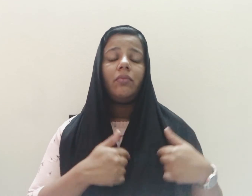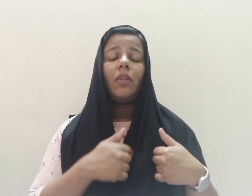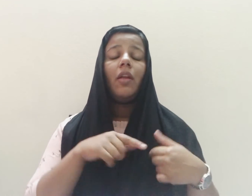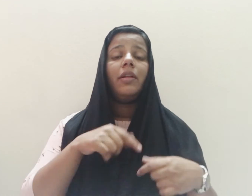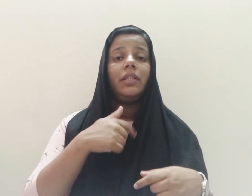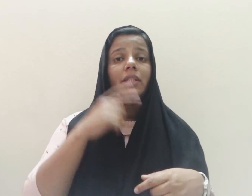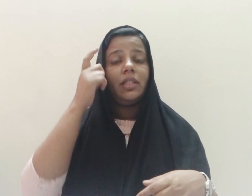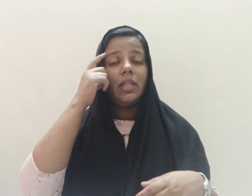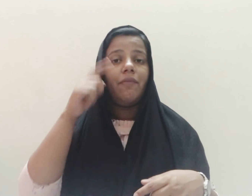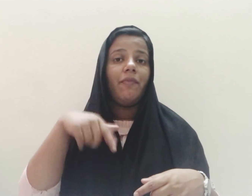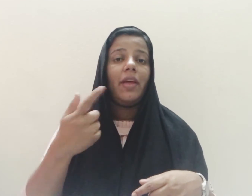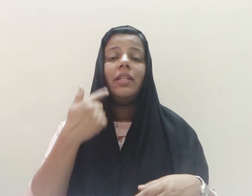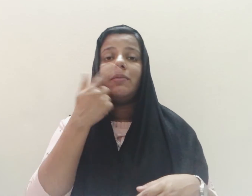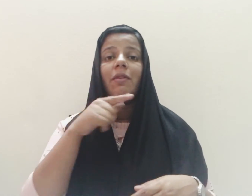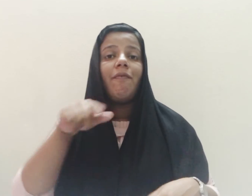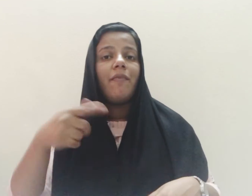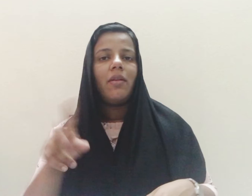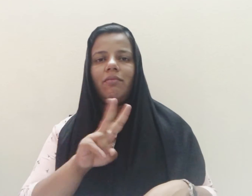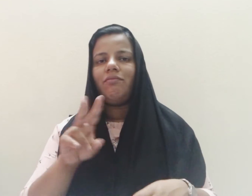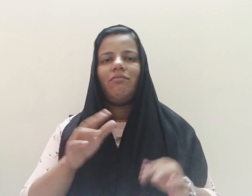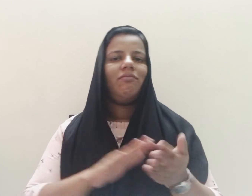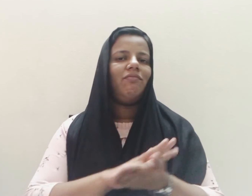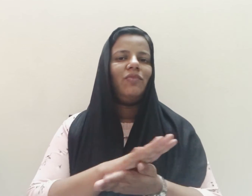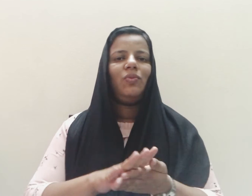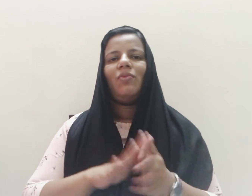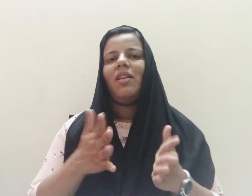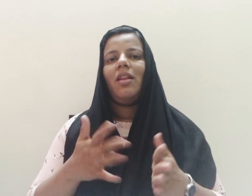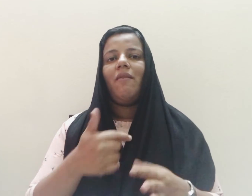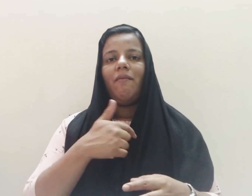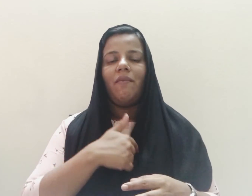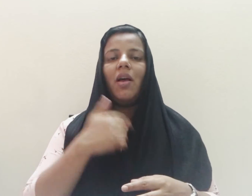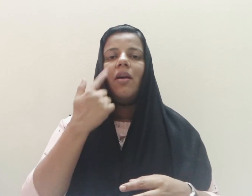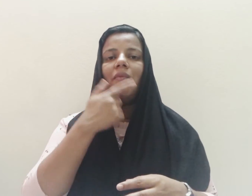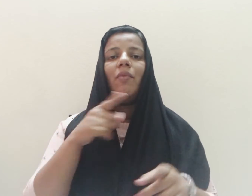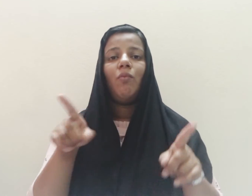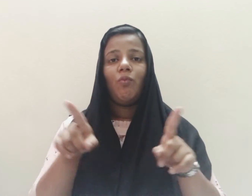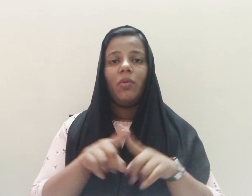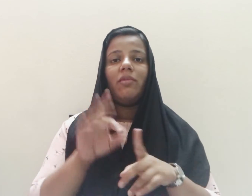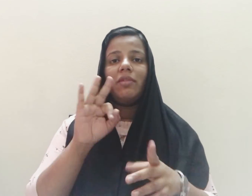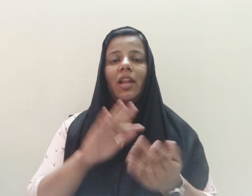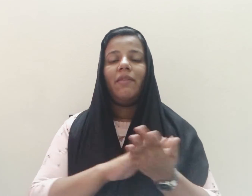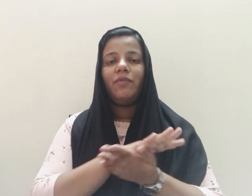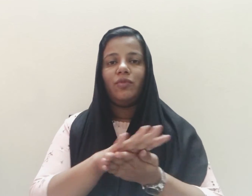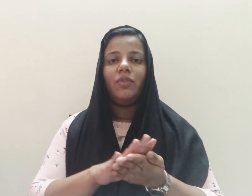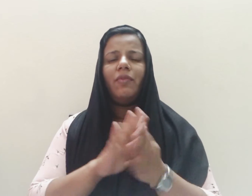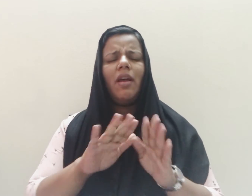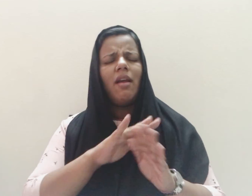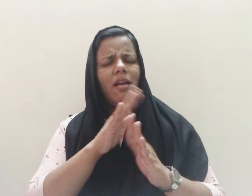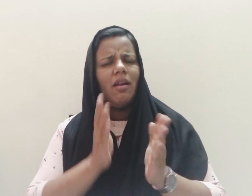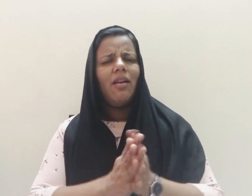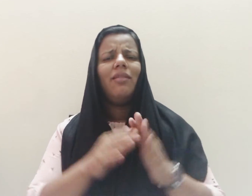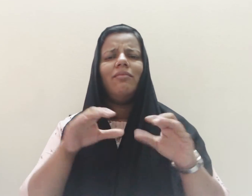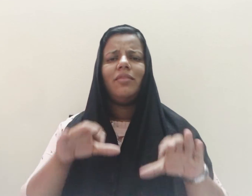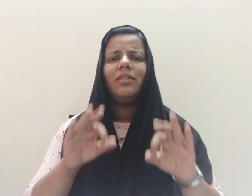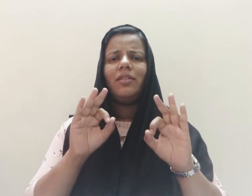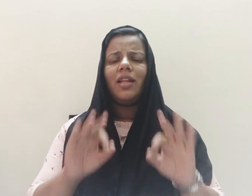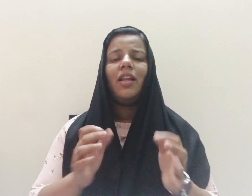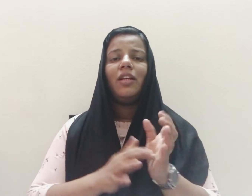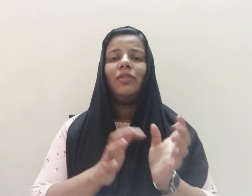വാ കൊണ്ട് വേറെ പറയുമ്പോൾ അതിന് നിർമ്മലതയില്ല. അപ്പം നമ്മൾ നിർമ്മലതയുള്ളവരായിരിക്കണം. എങ്ങനെ? എല്ലാ നിലയിലും കർത്താവിന്